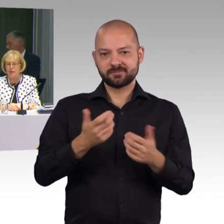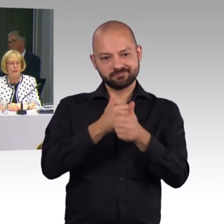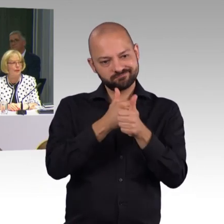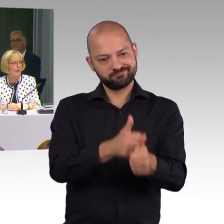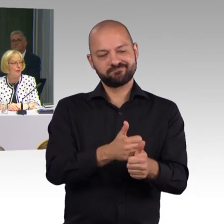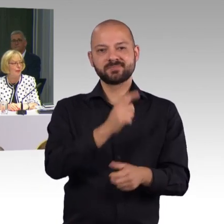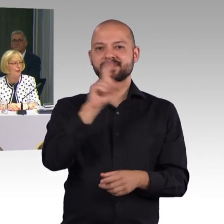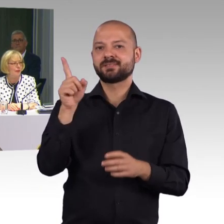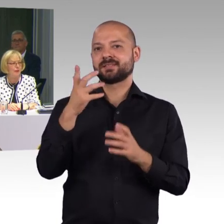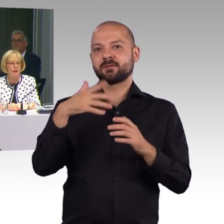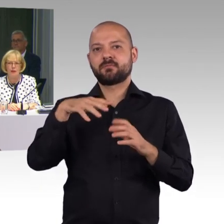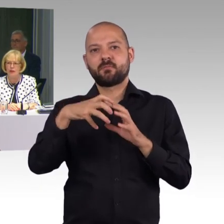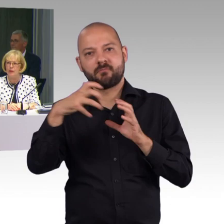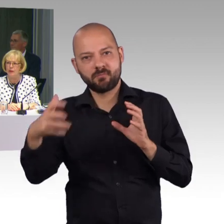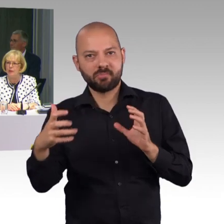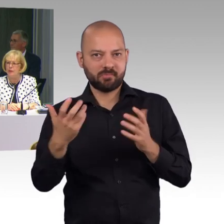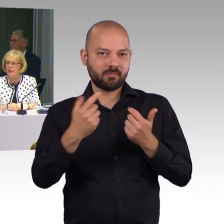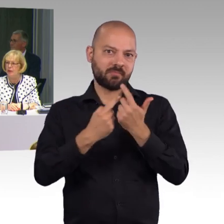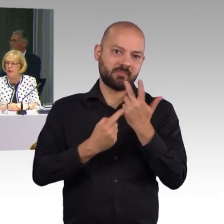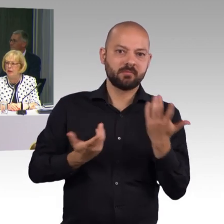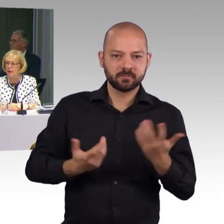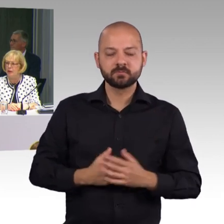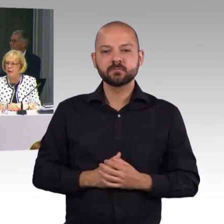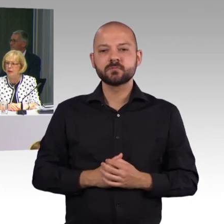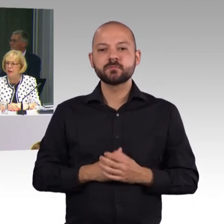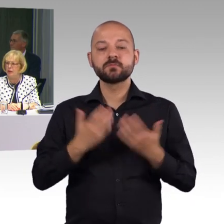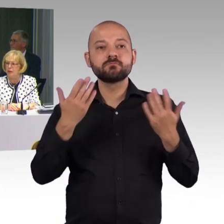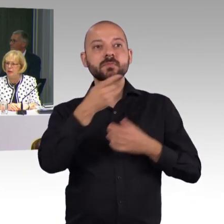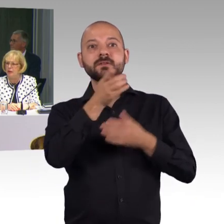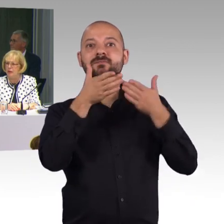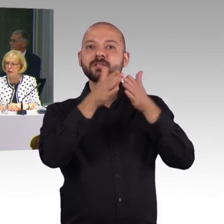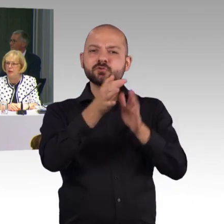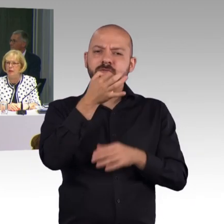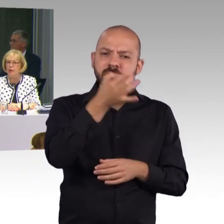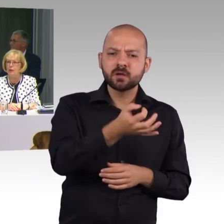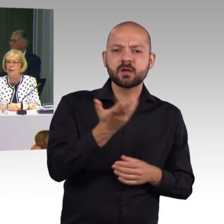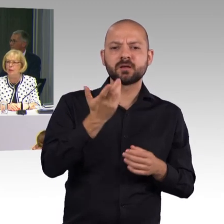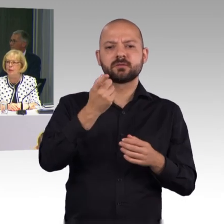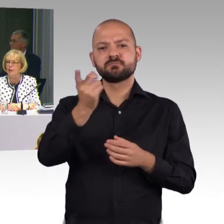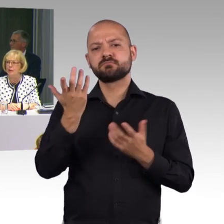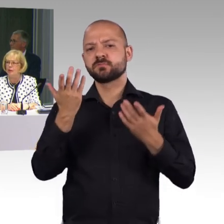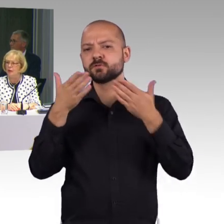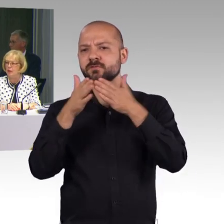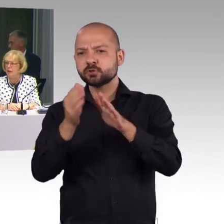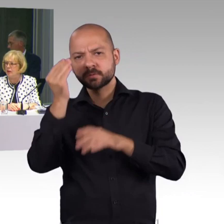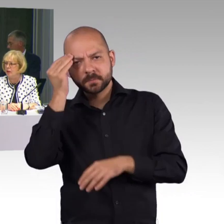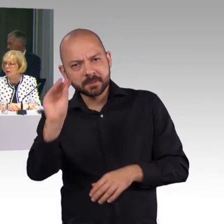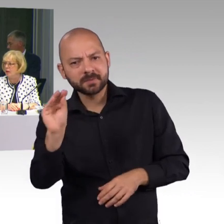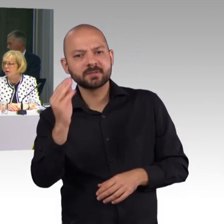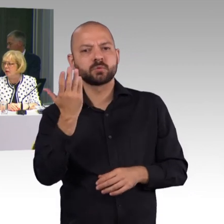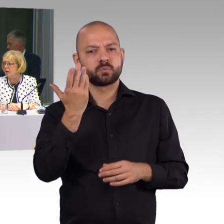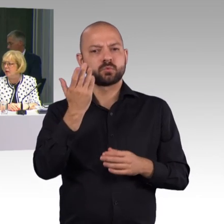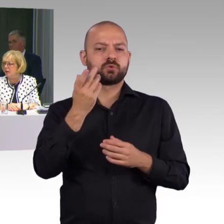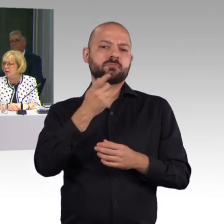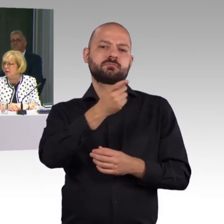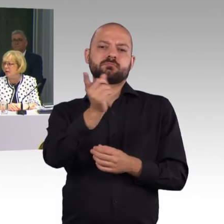sollten Sie die im Saal aufgestellten Saalmikrofone benutzen. Am besten wäre es, weil wir hier